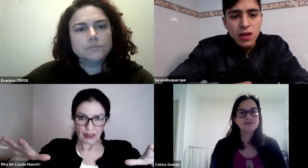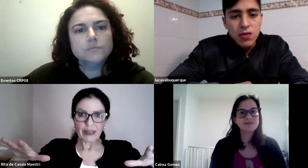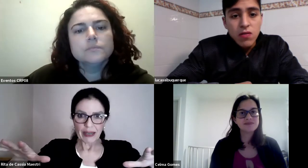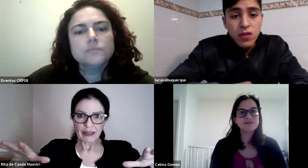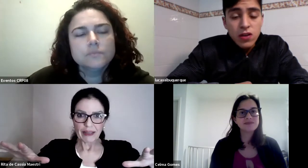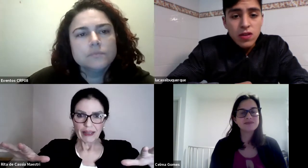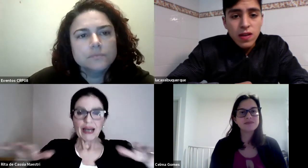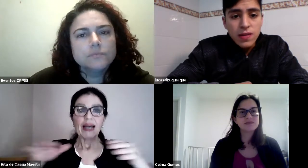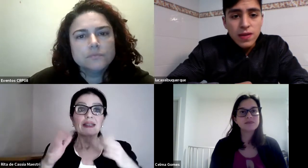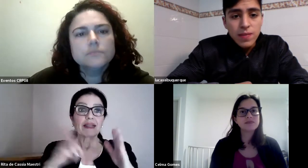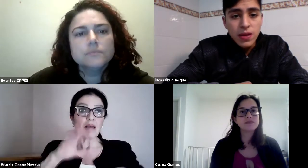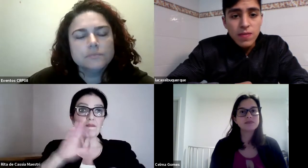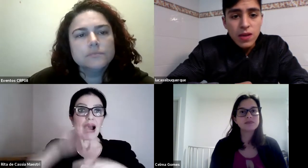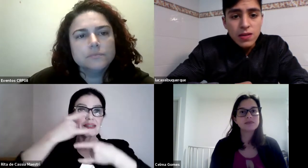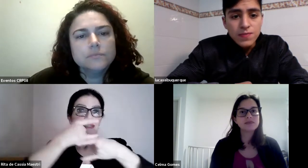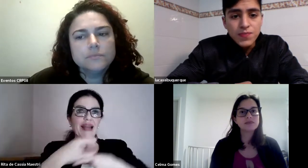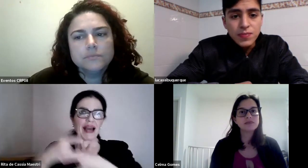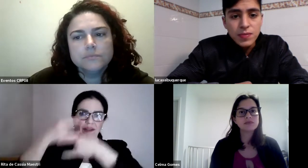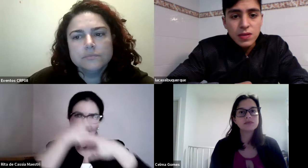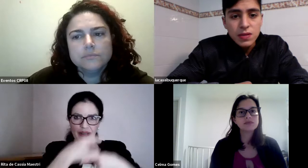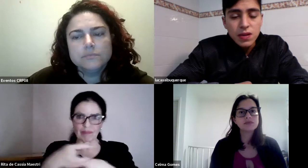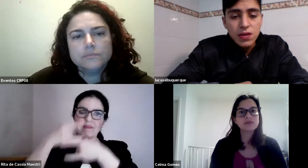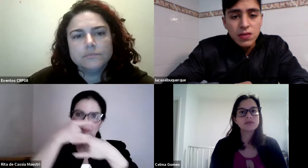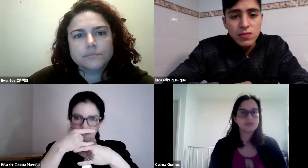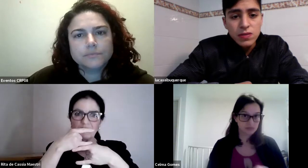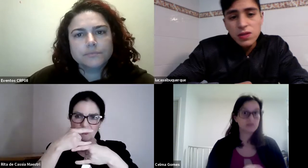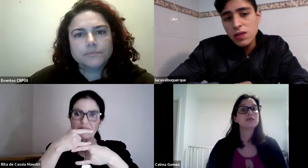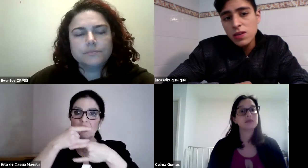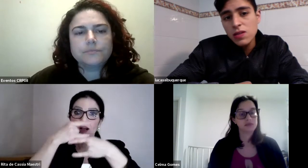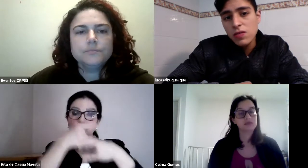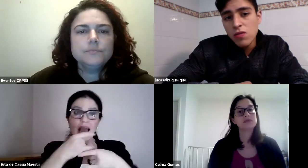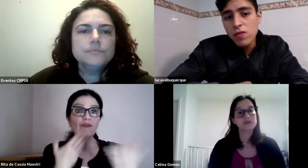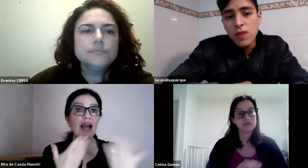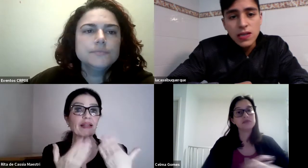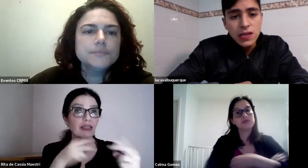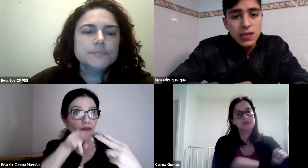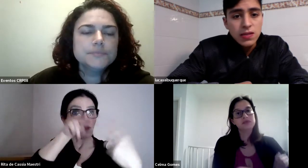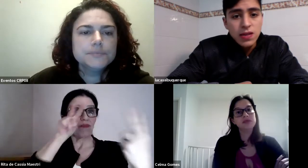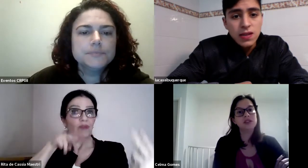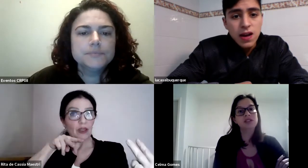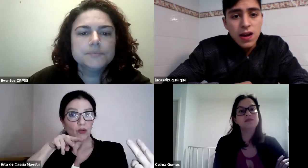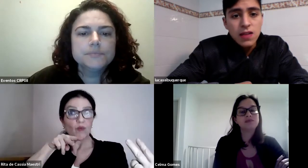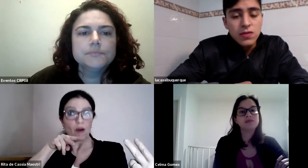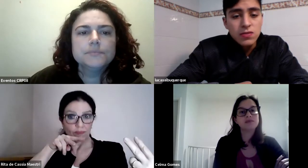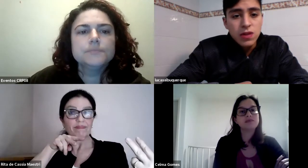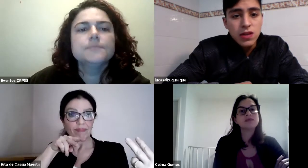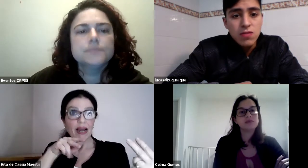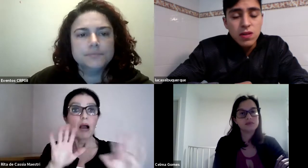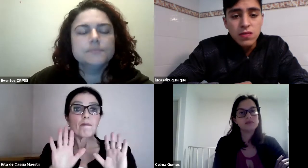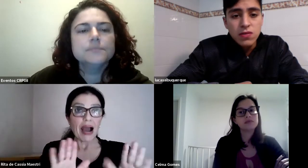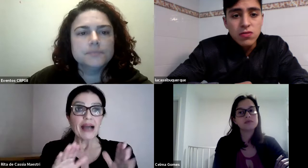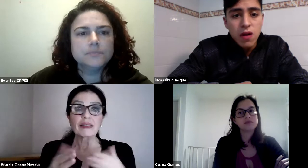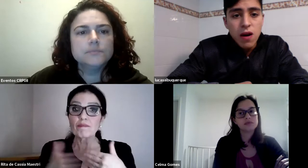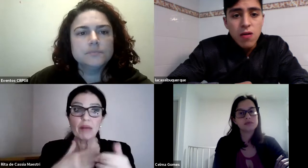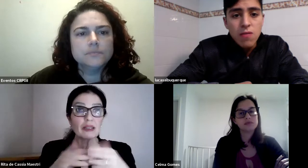da Covid, né, da pandemia, nós vimos que houve mais a questão das lives, do